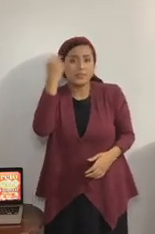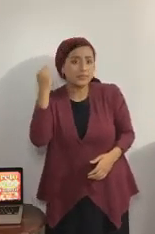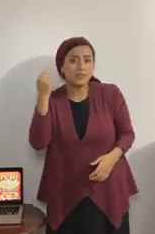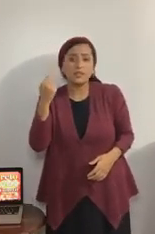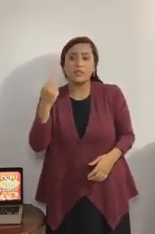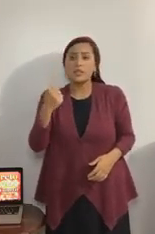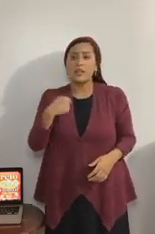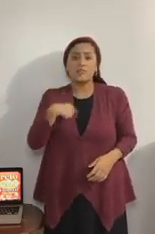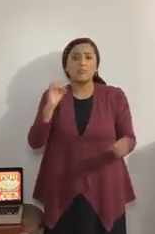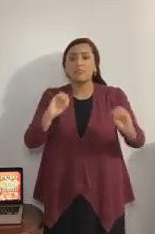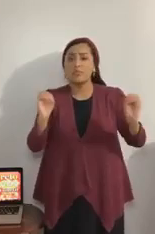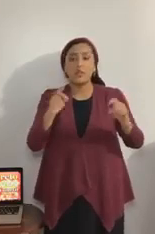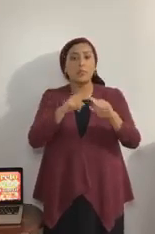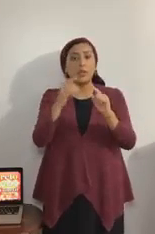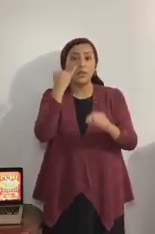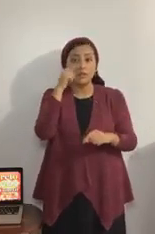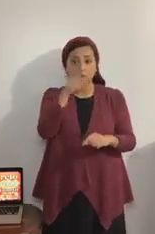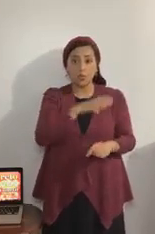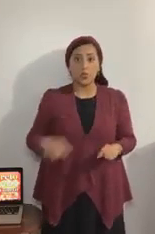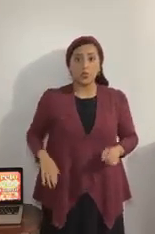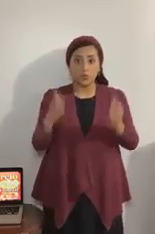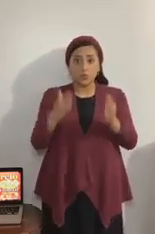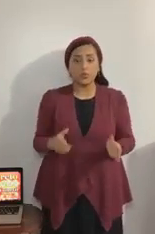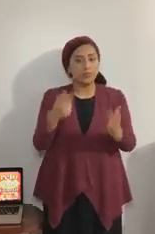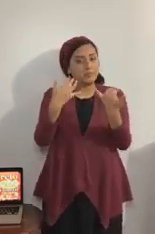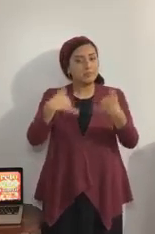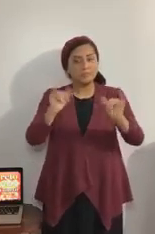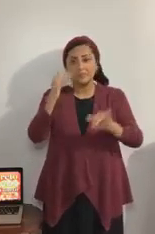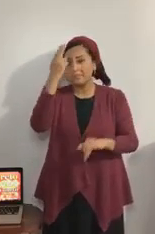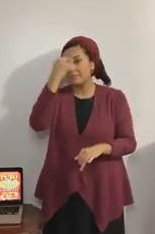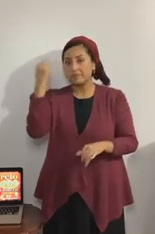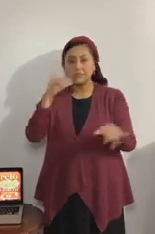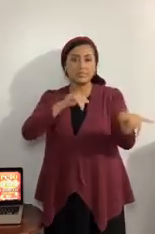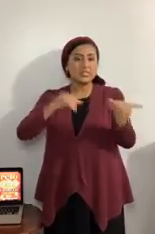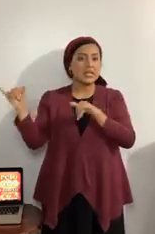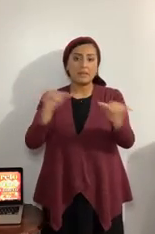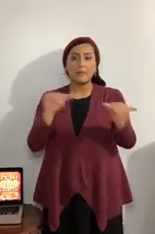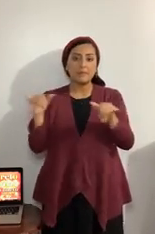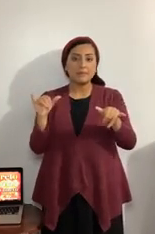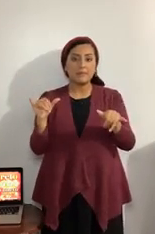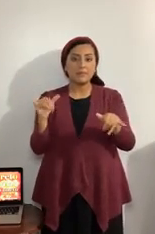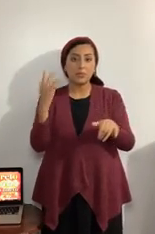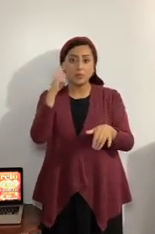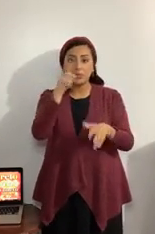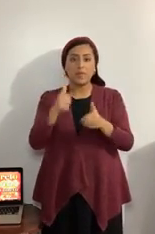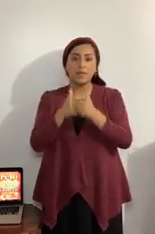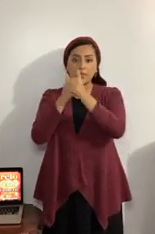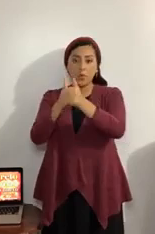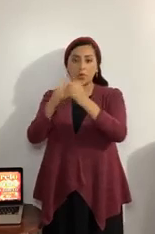apostólico, pero si usted es cristiano, usted sigue siendo católico, porque sigue usted las enseñanzas de Roma, no las de